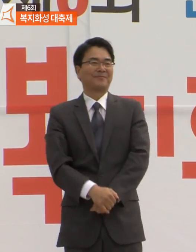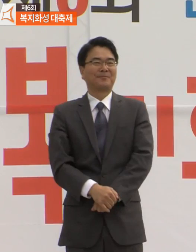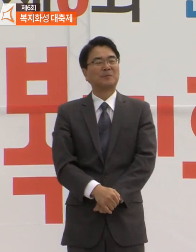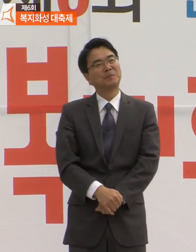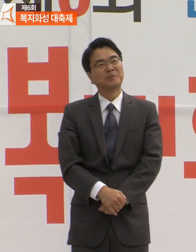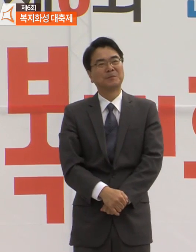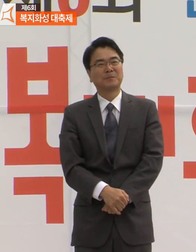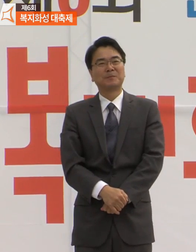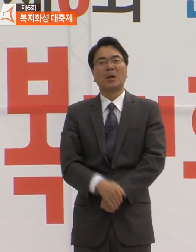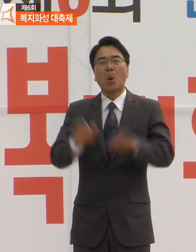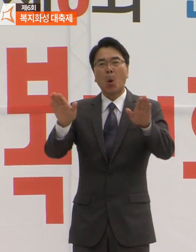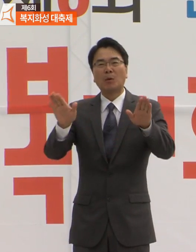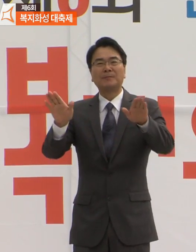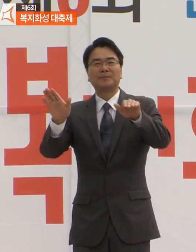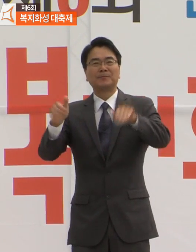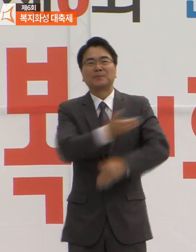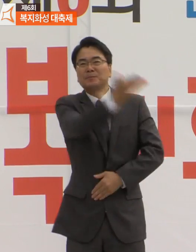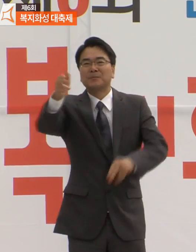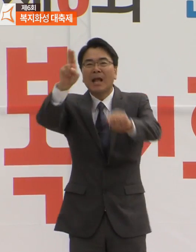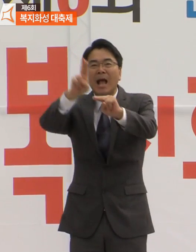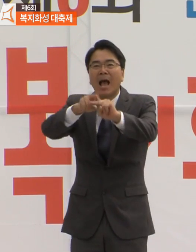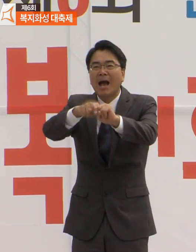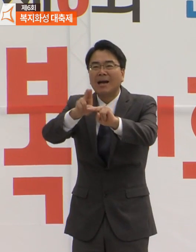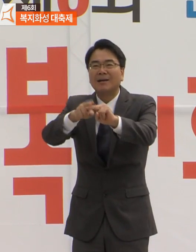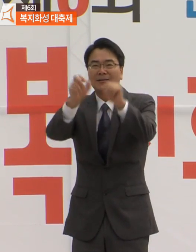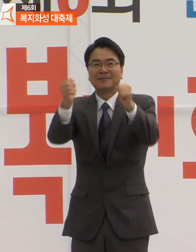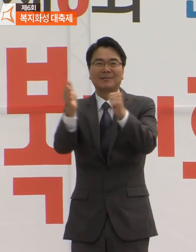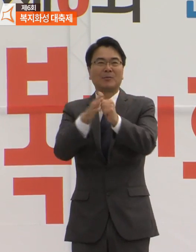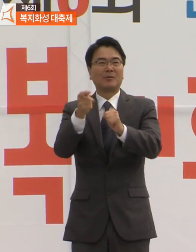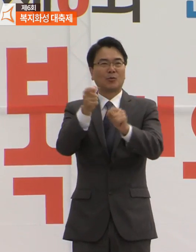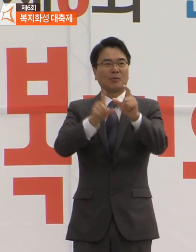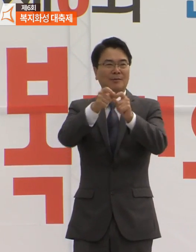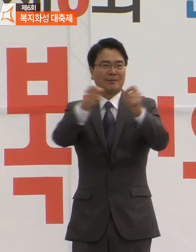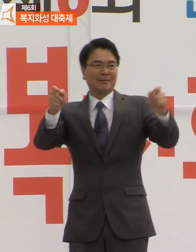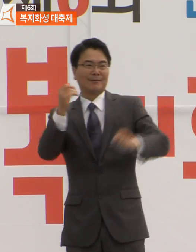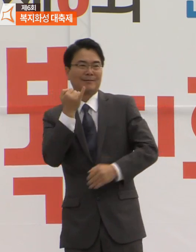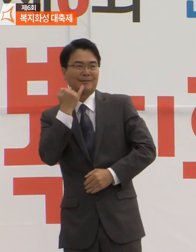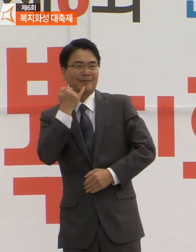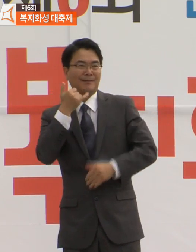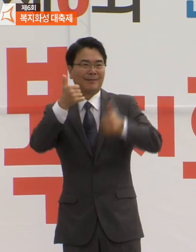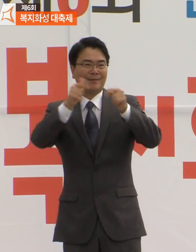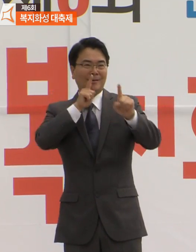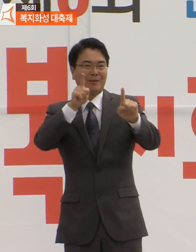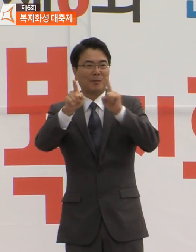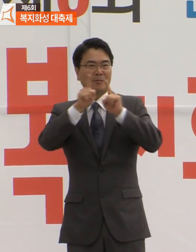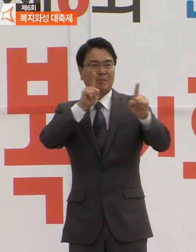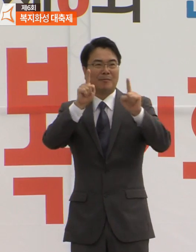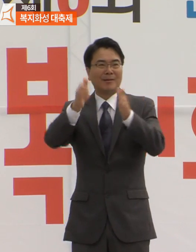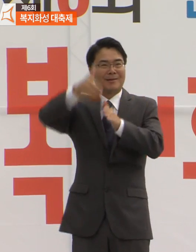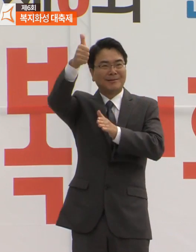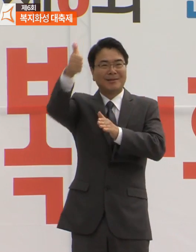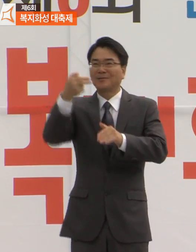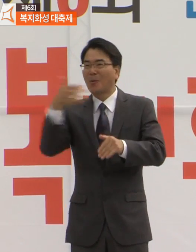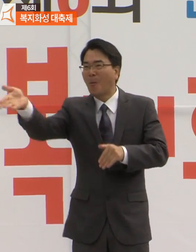오늘 대부분 앉아 계시니까 조금만 할까요? 그리고 인사말 길게 하시는 시장님께서 안 계셨으니